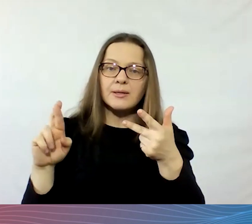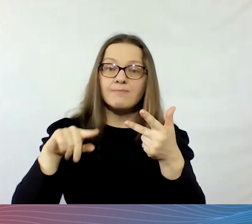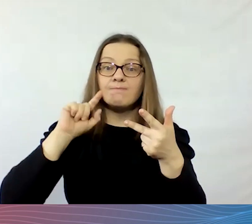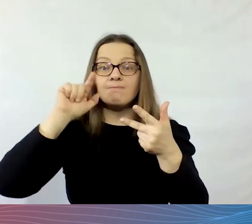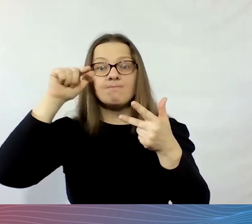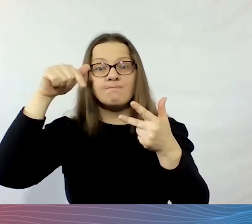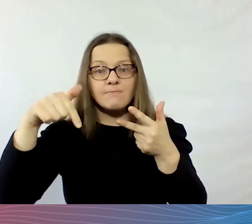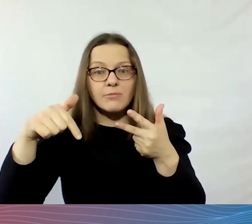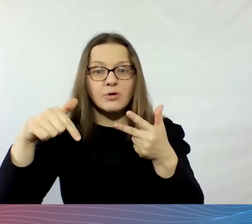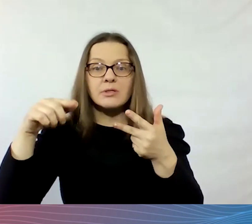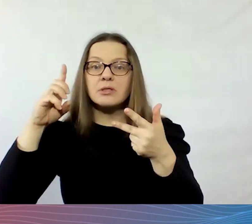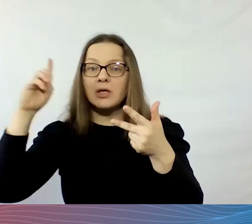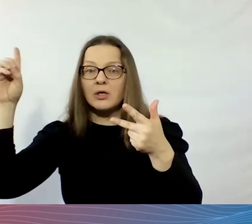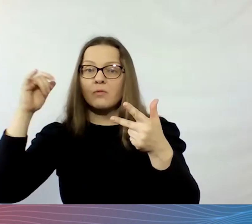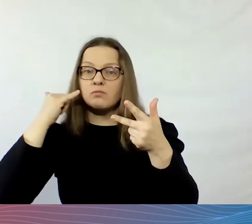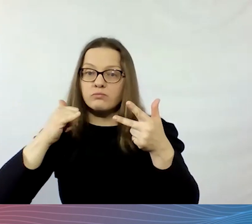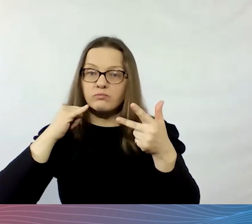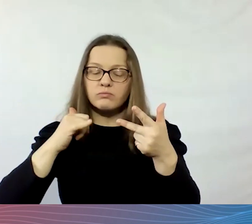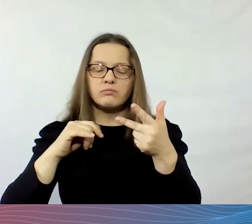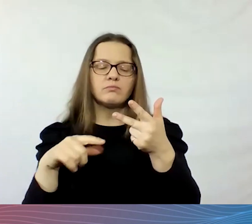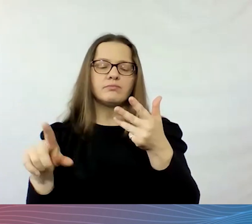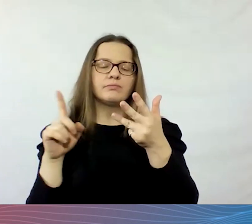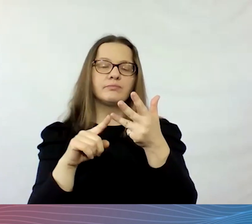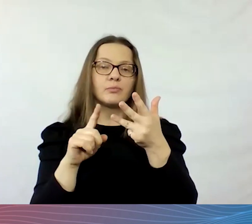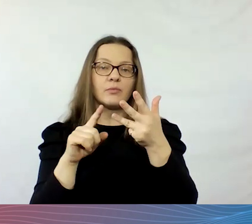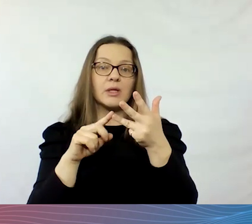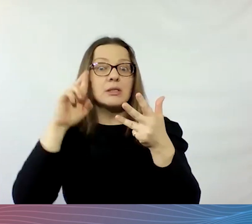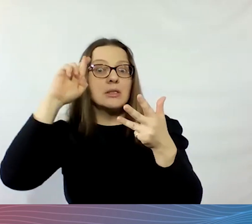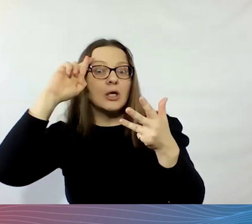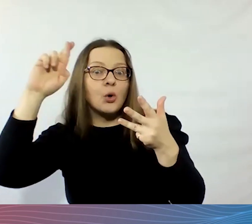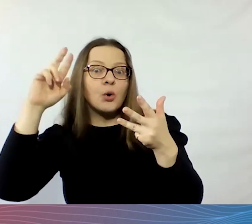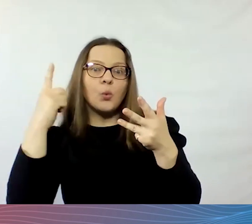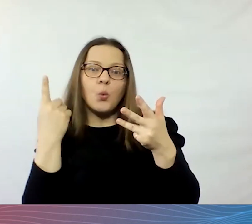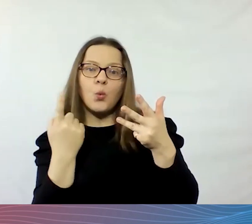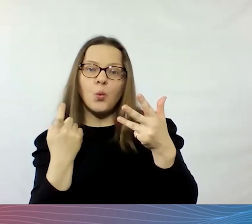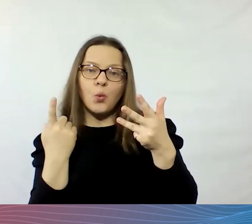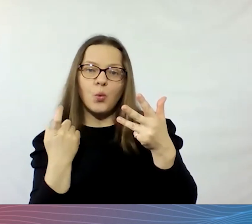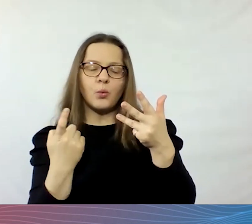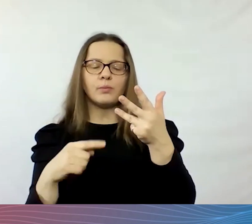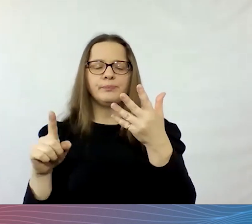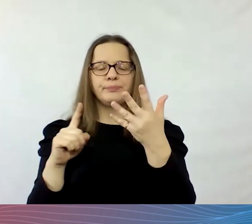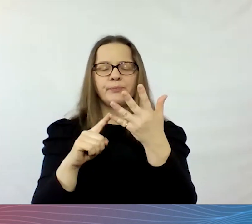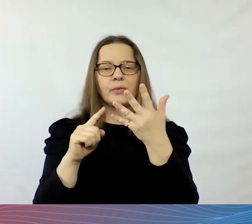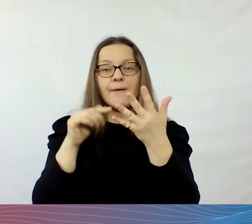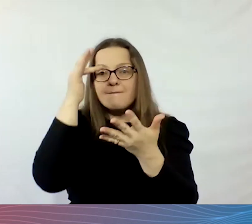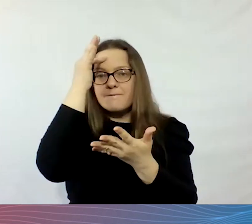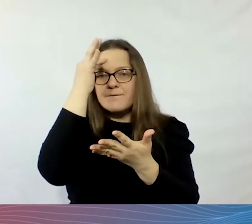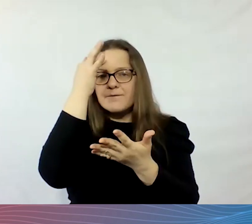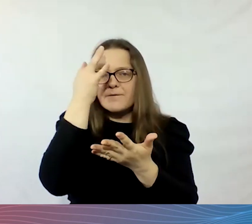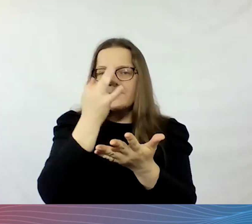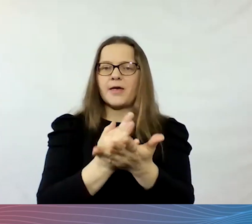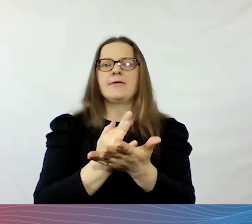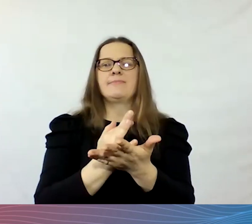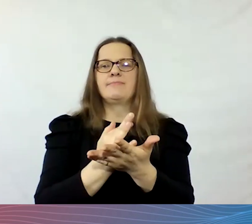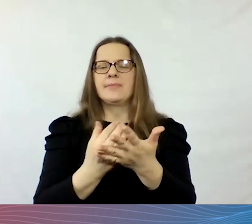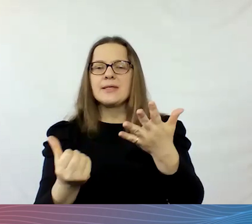né? Há um só Senhor, uma só fé e um